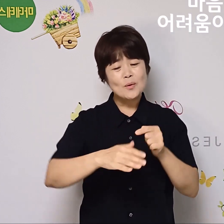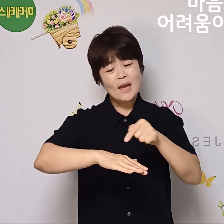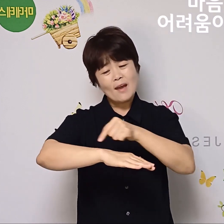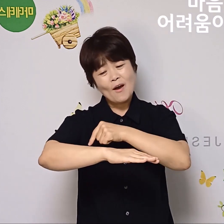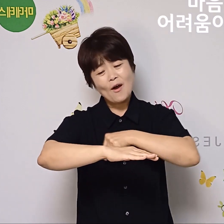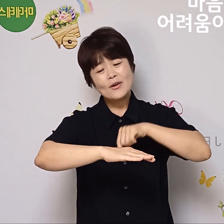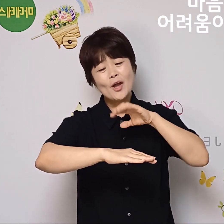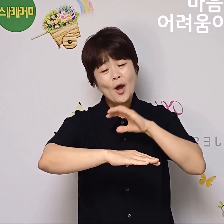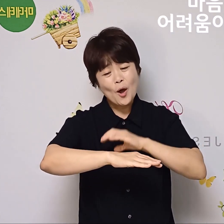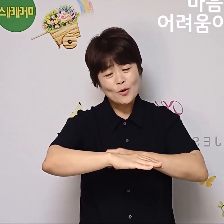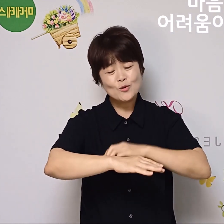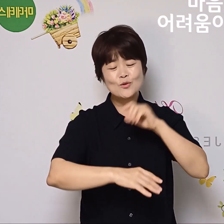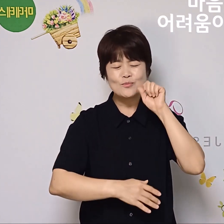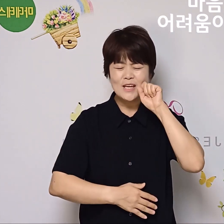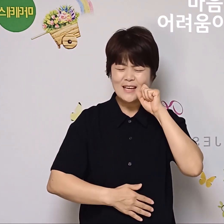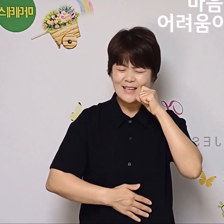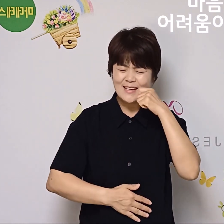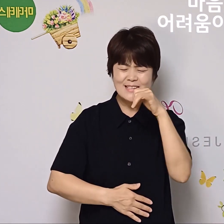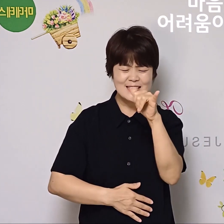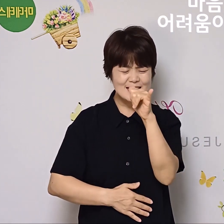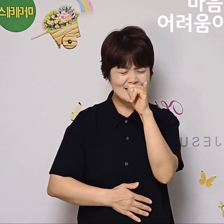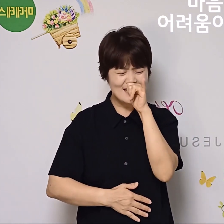마음속에 어려움이 있을 때